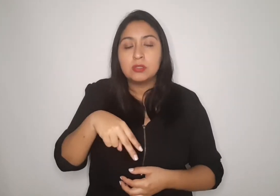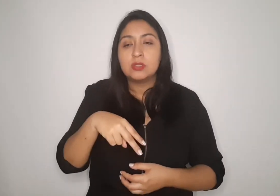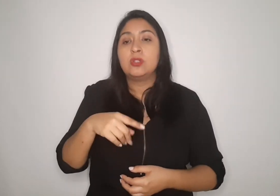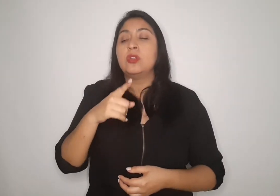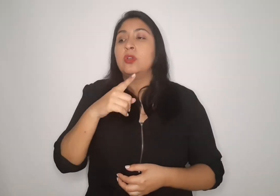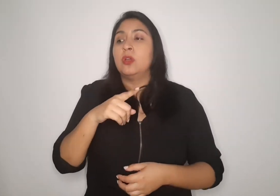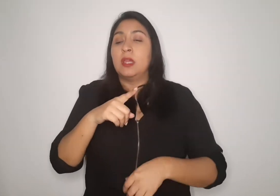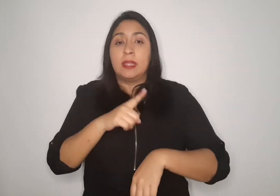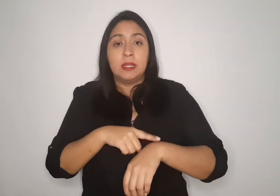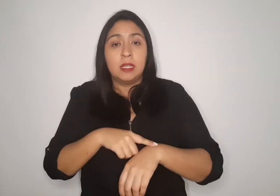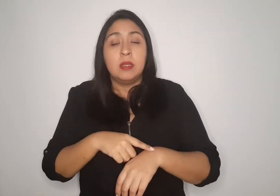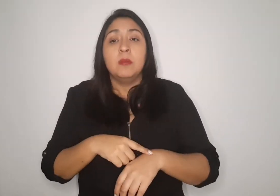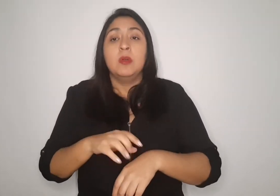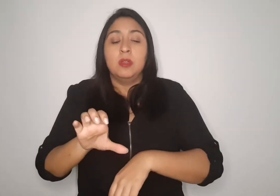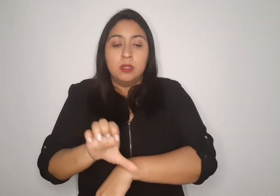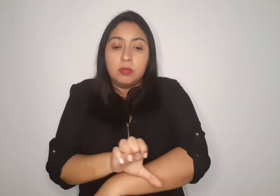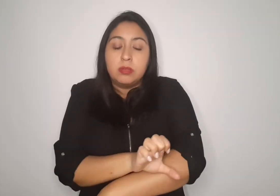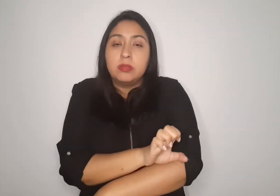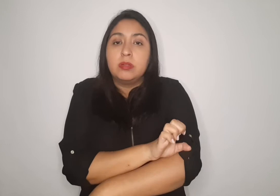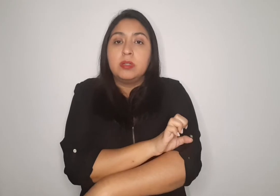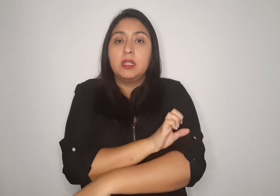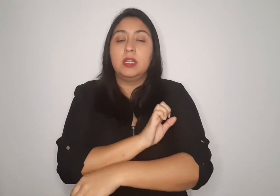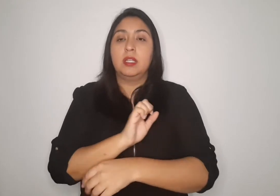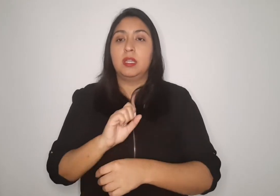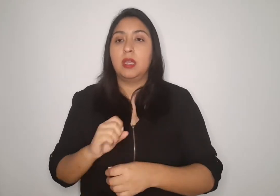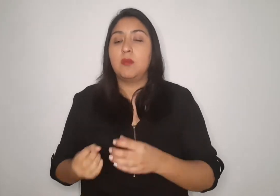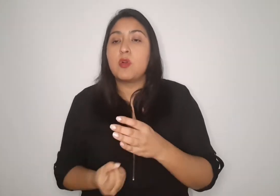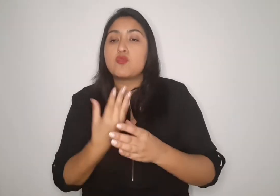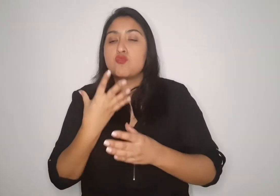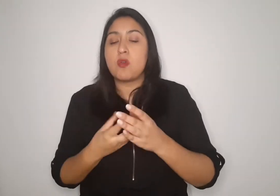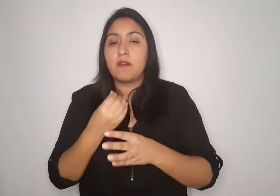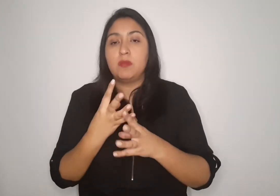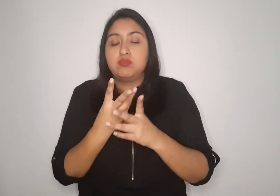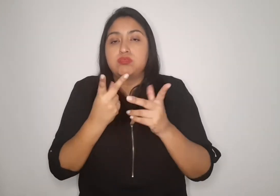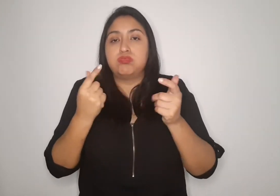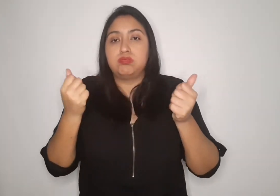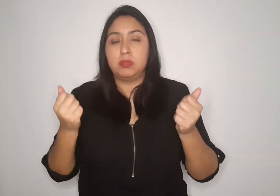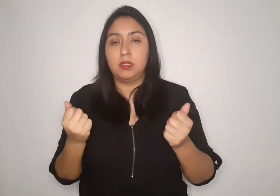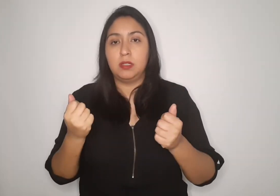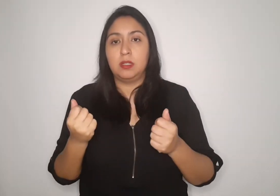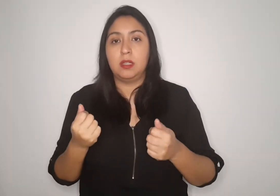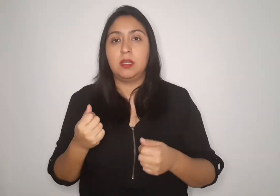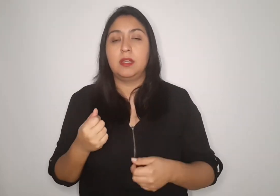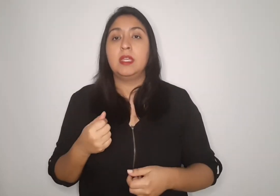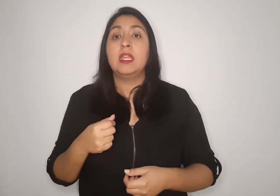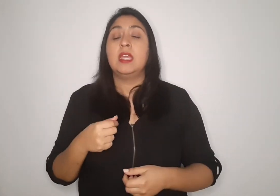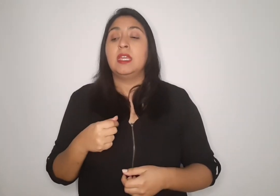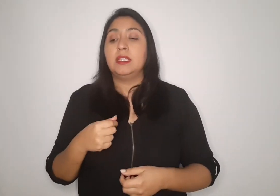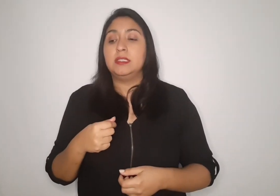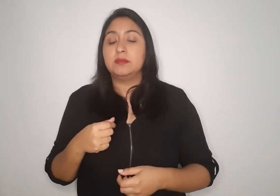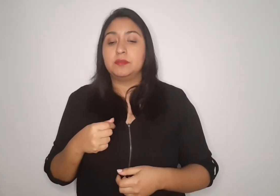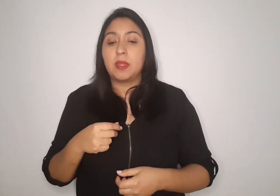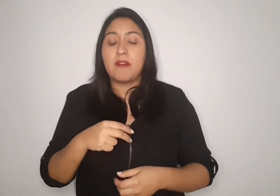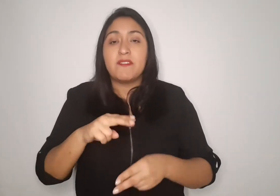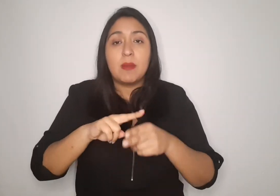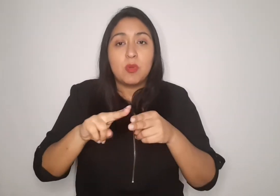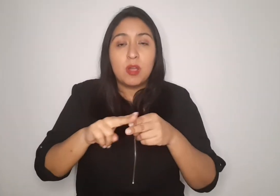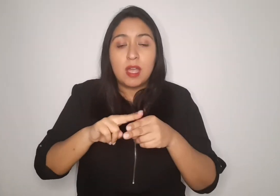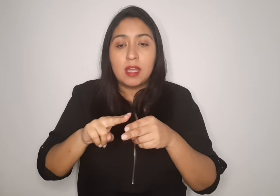Y dadas las circunstancias de este tiempo, vamos a volver a practicar el Huiñol-Tripantu de una manera como se hacía antes, ¿ya? Porque